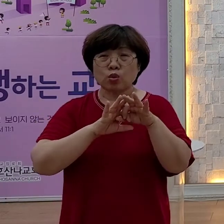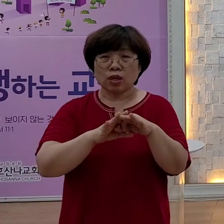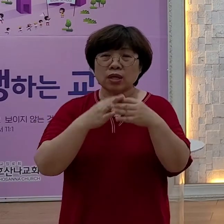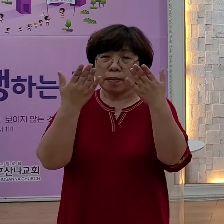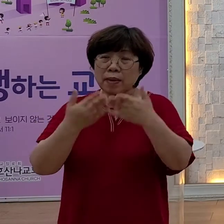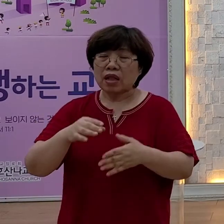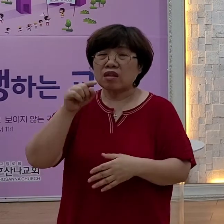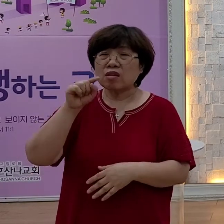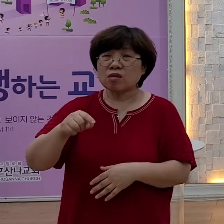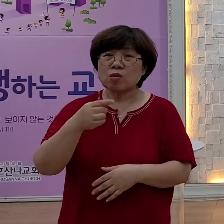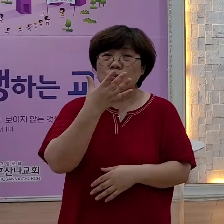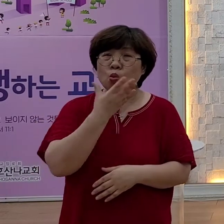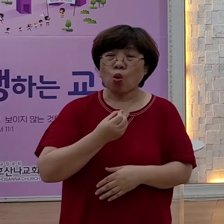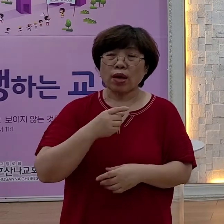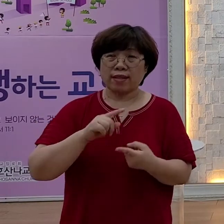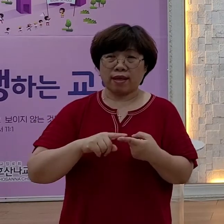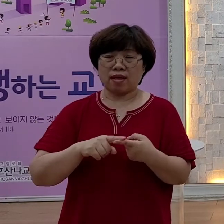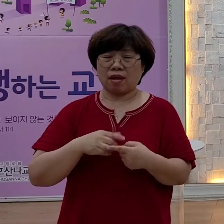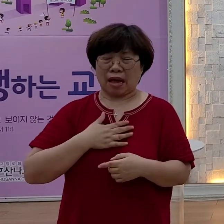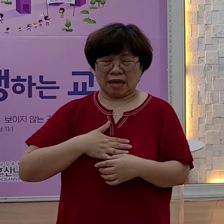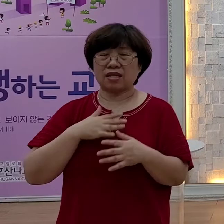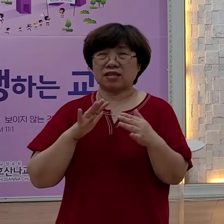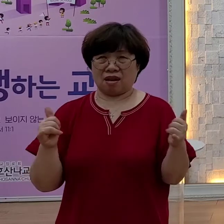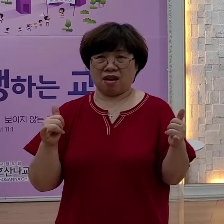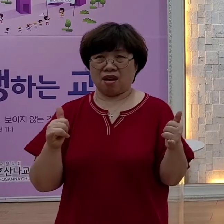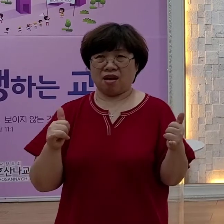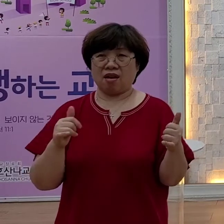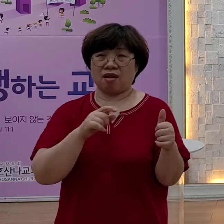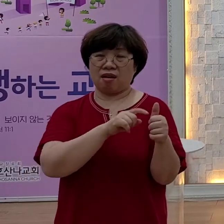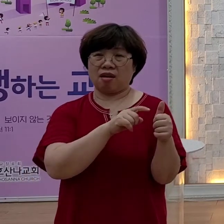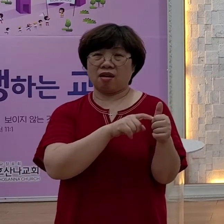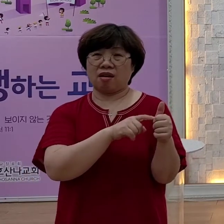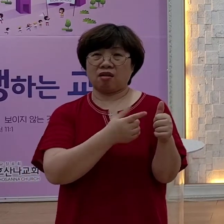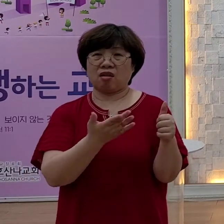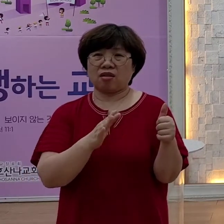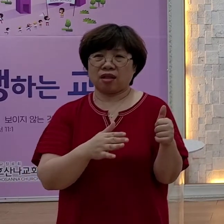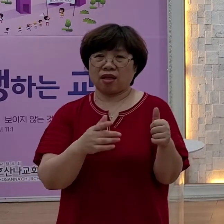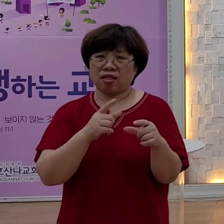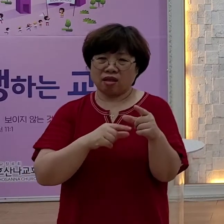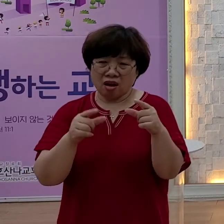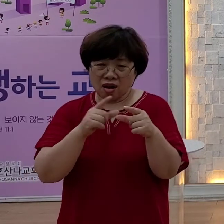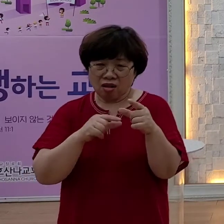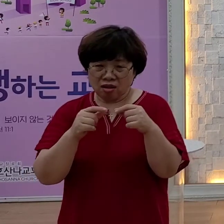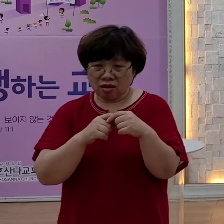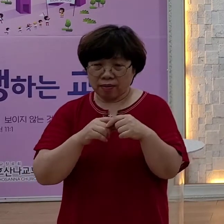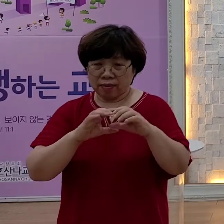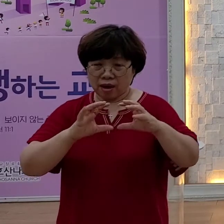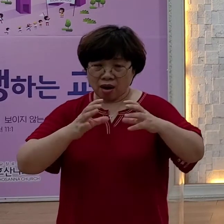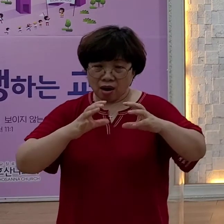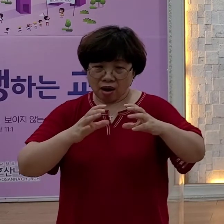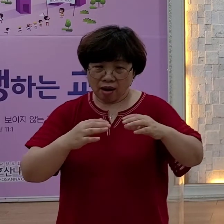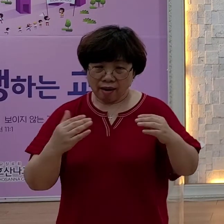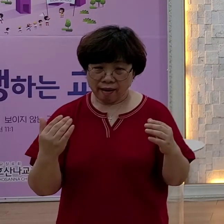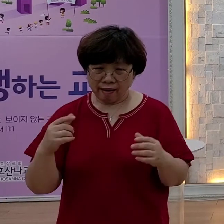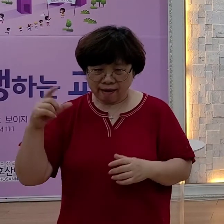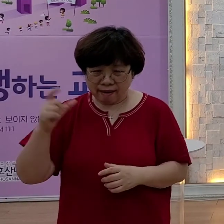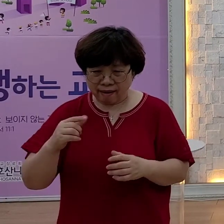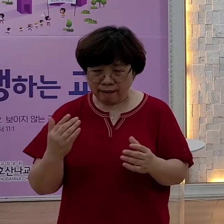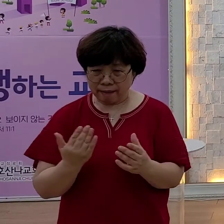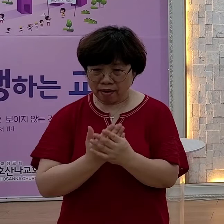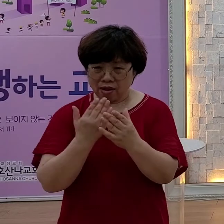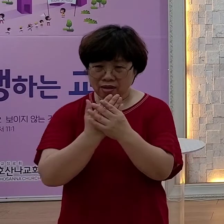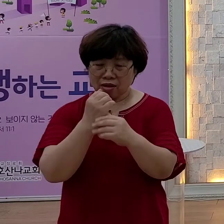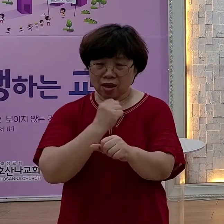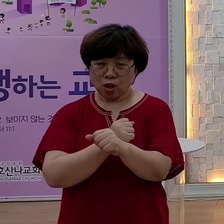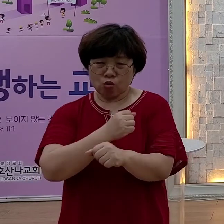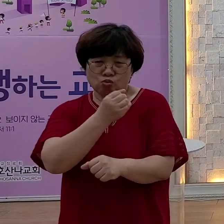자예요. 그런데 그가 고백도 했지만 점점 그의 나라가 강성해지고 부귀